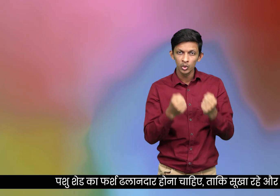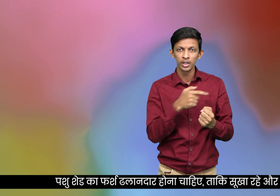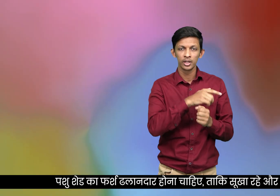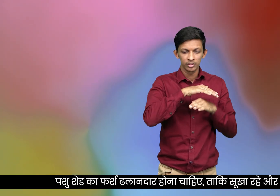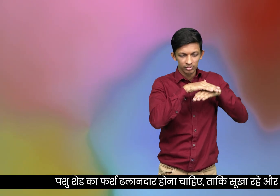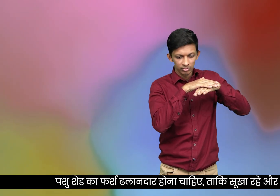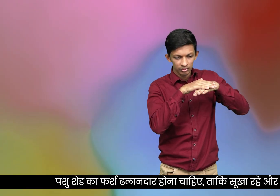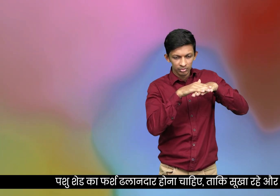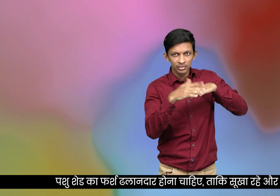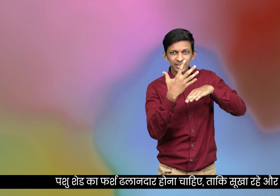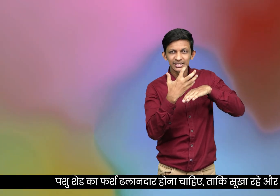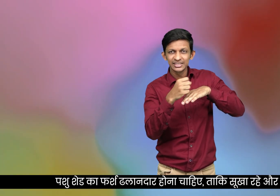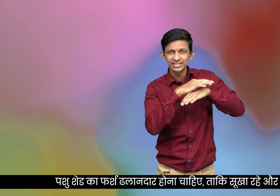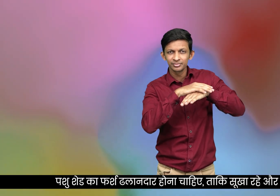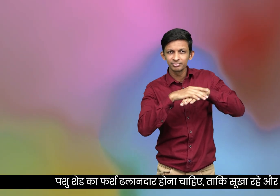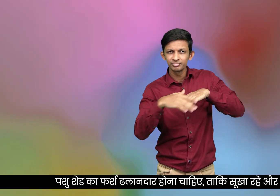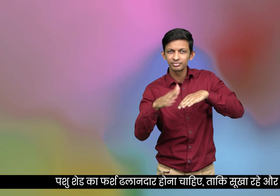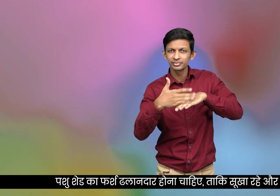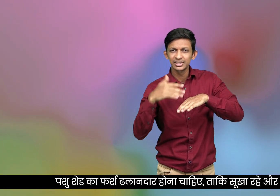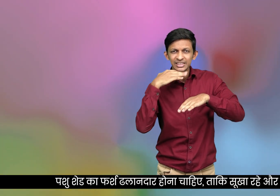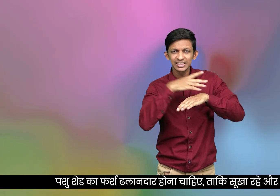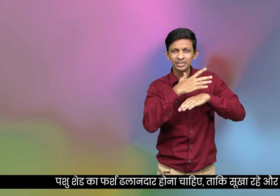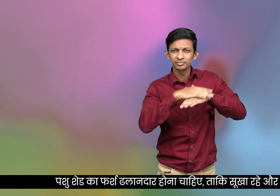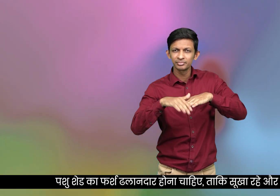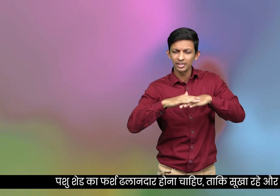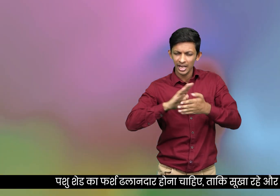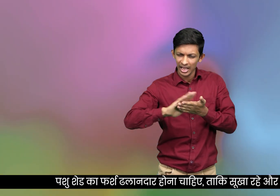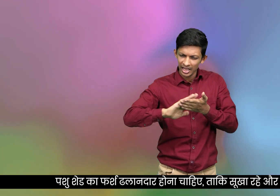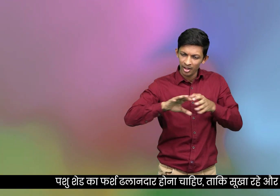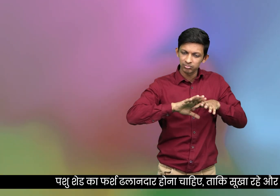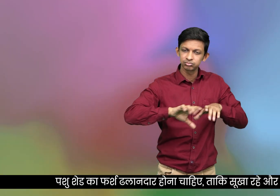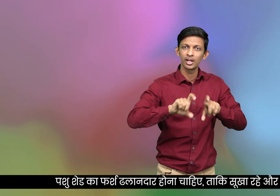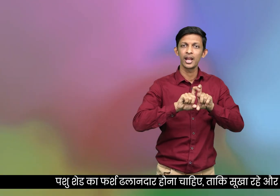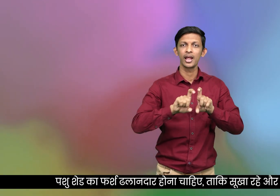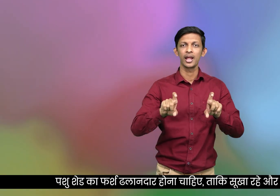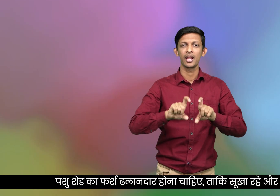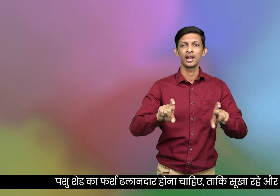होना चाहिए ताकि सूखा रहे और सफाई में आसानी हो।